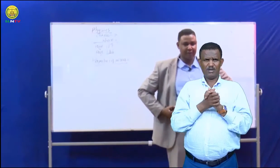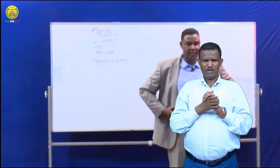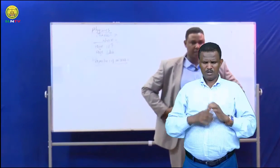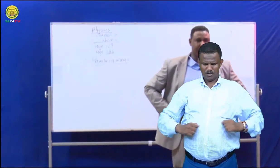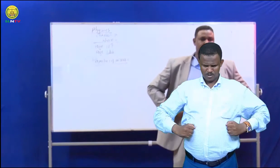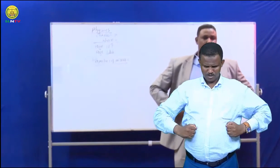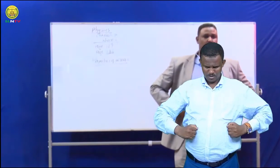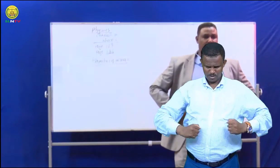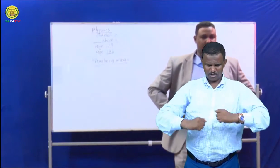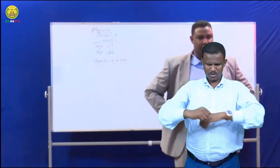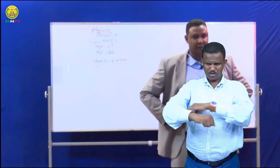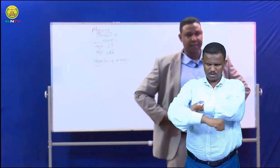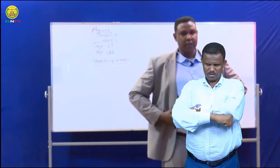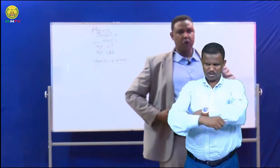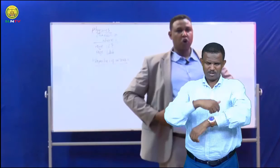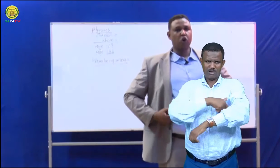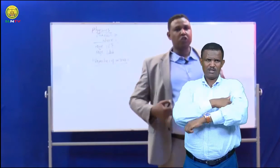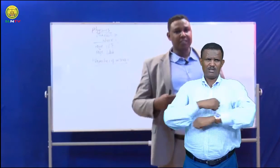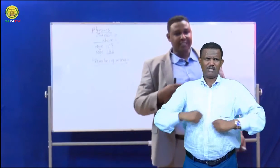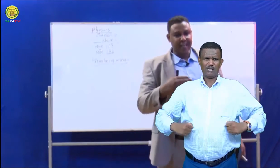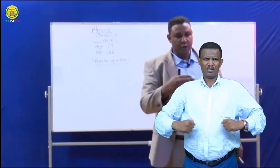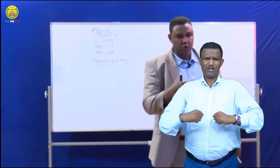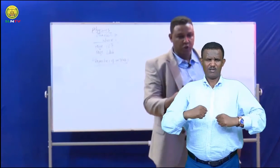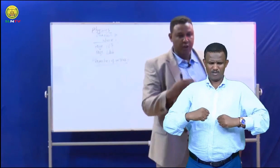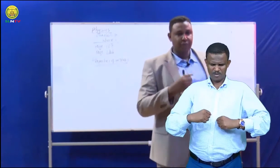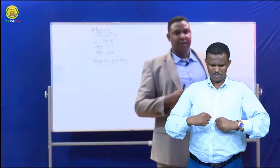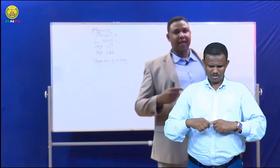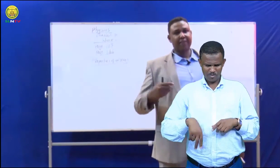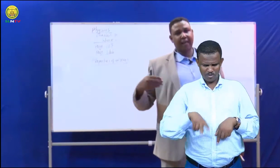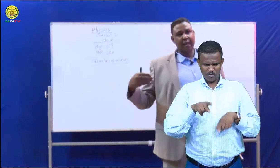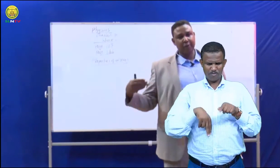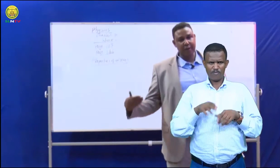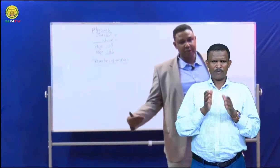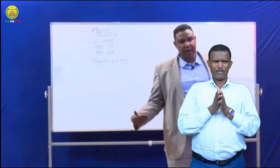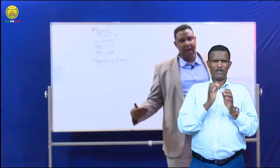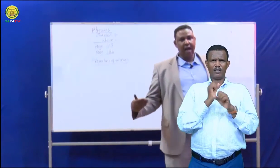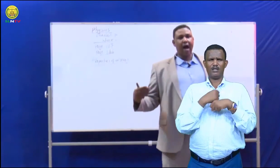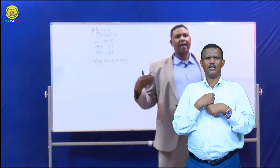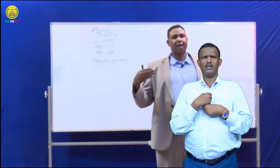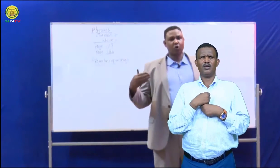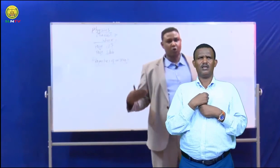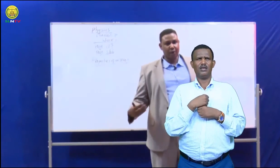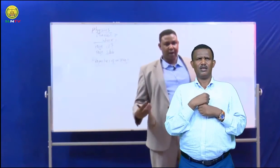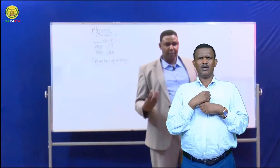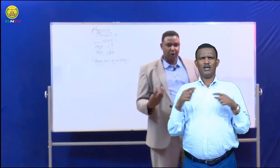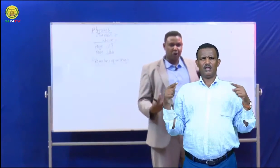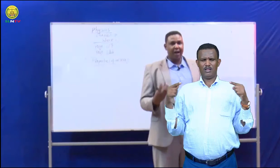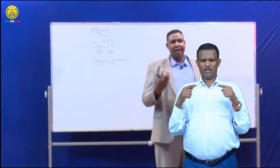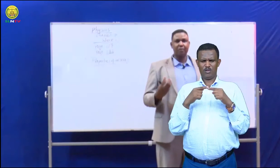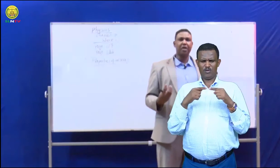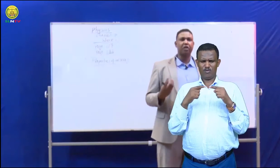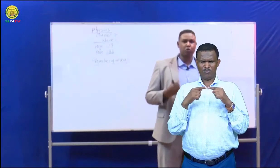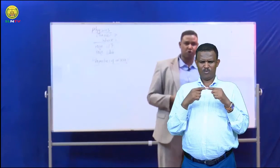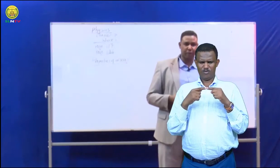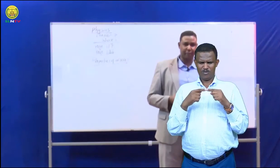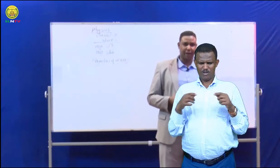hal mar saa tallaabada u wada qaadaan iyagoo si istriida u socda haddii qayb ka mid ah ay la kulmaan meel qodxale